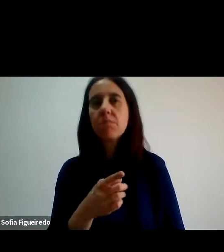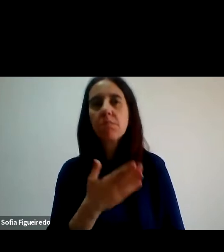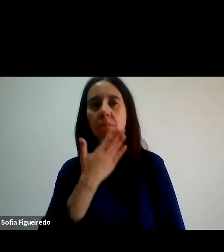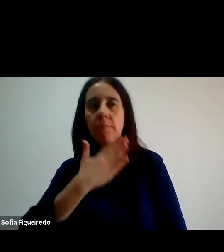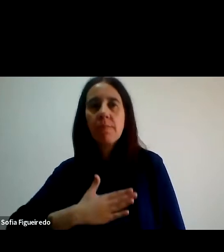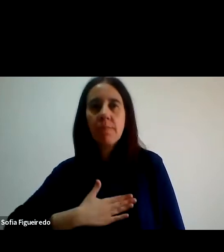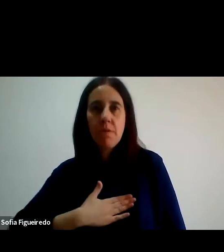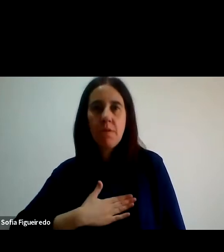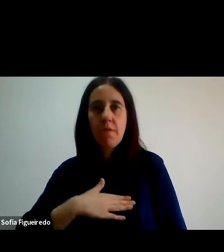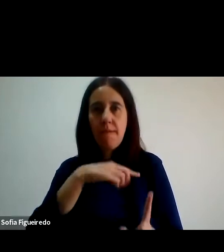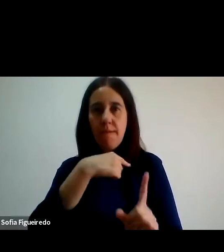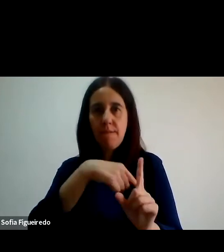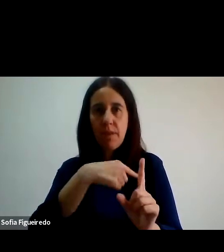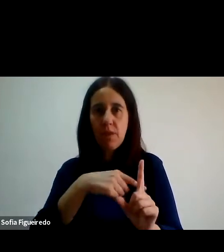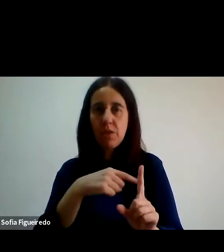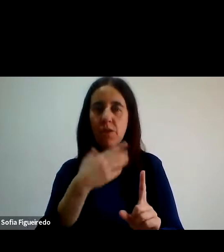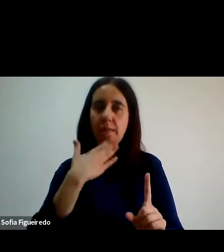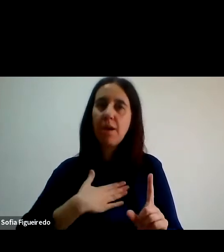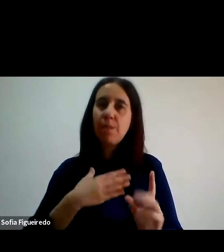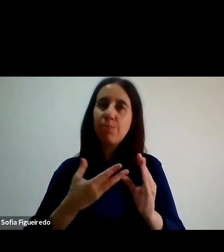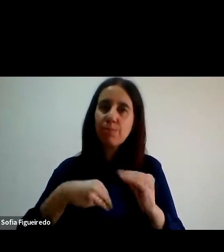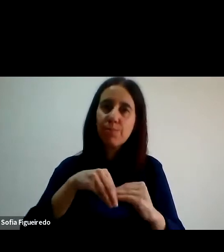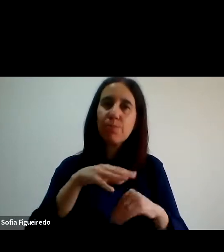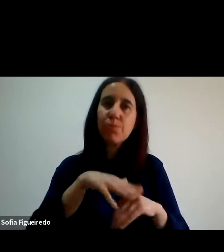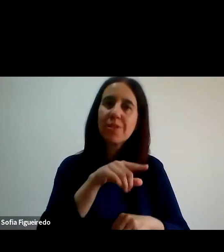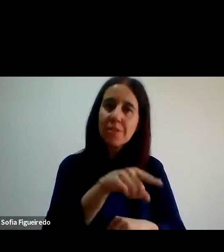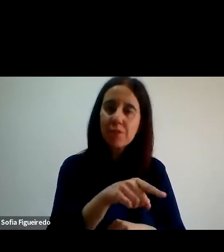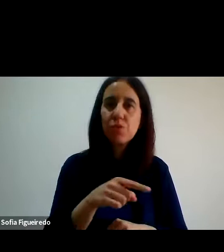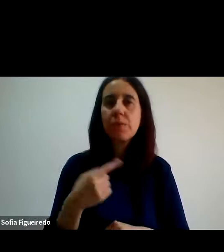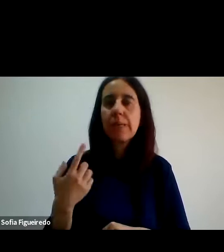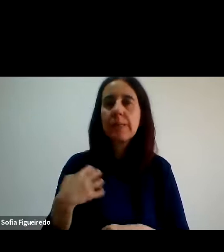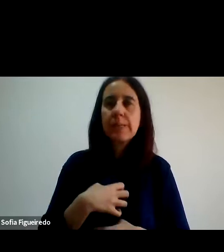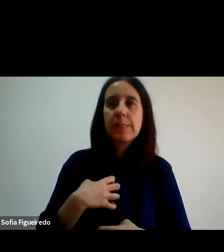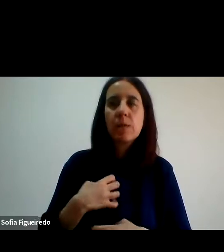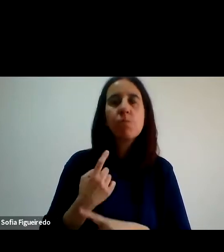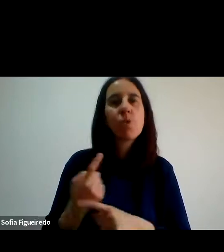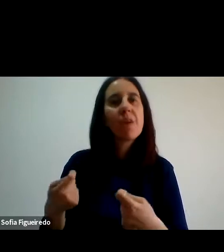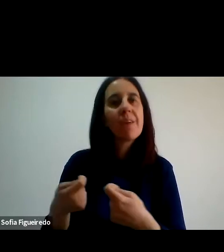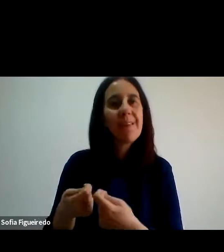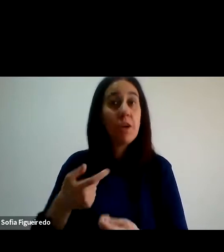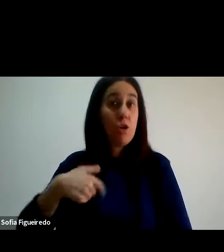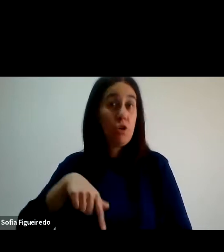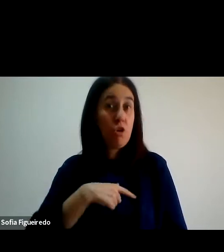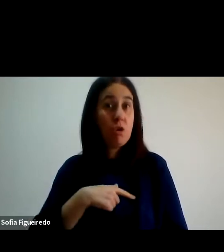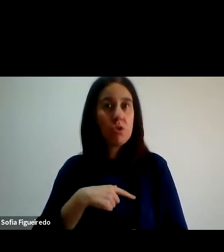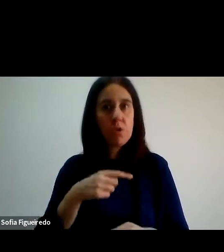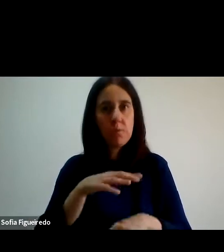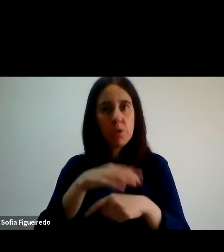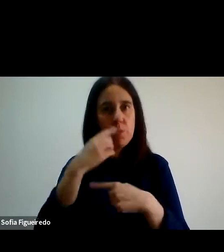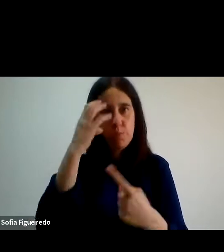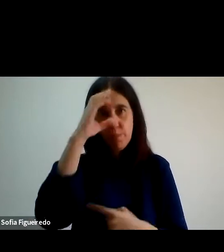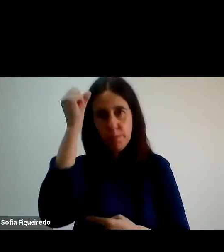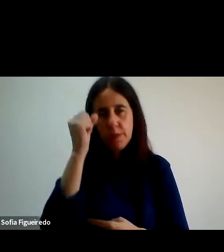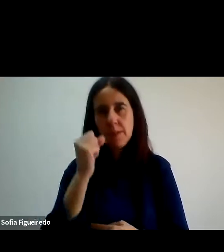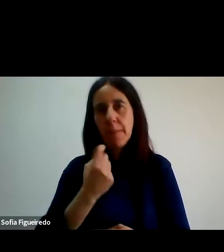determinado vantagem por isso. Ou seja, eu tenho que conseguir responder à dor. E, portanto, nós também na administração pública temos que conseguir